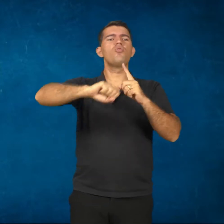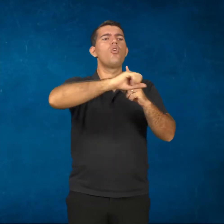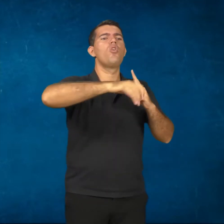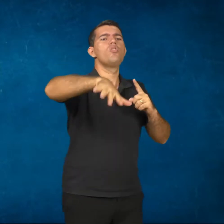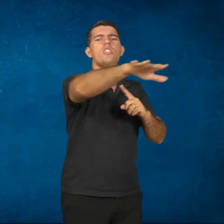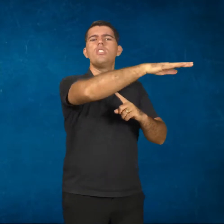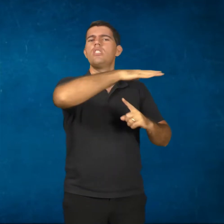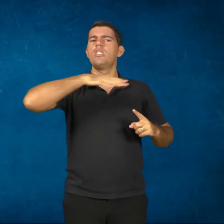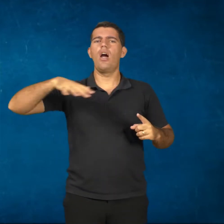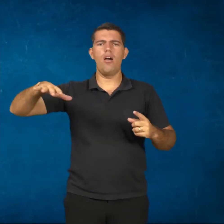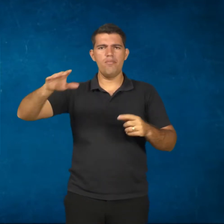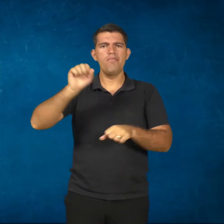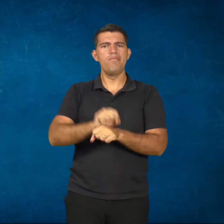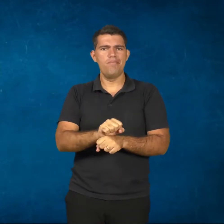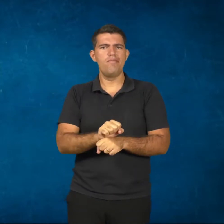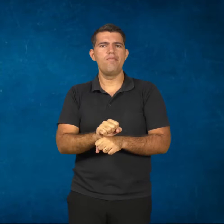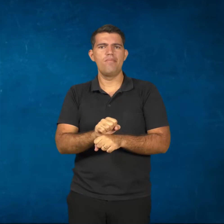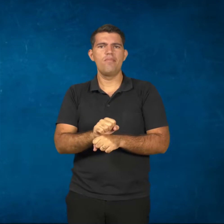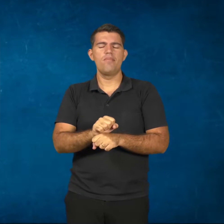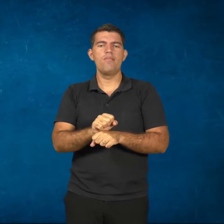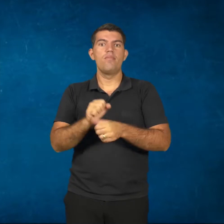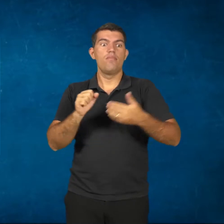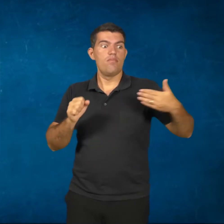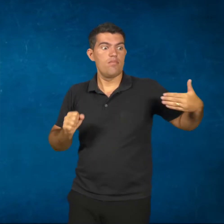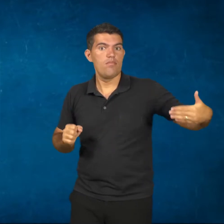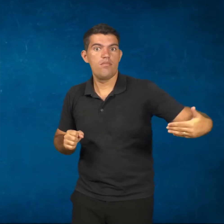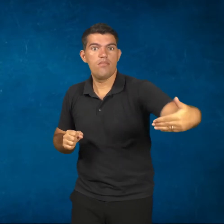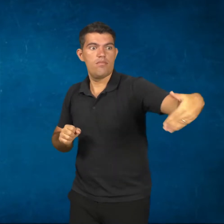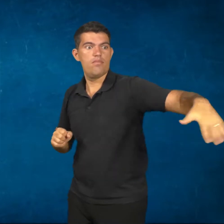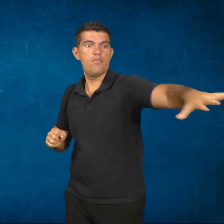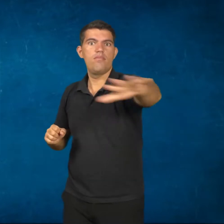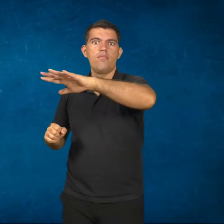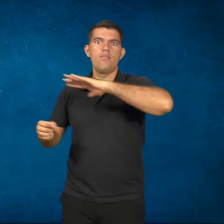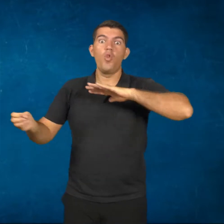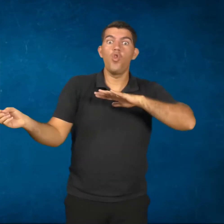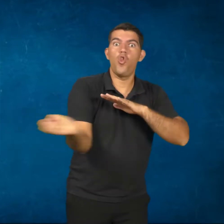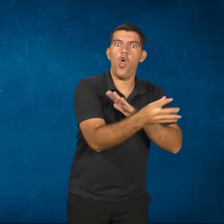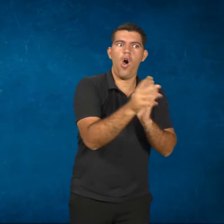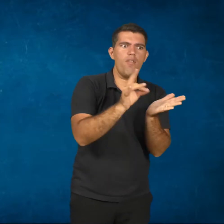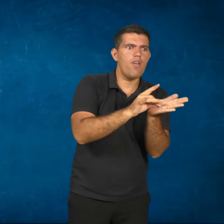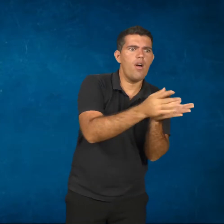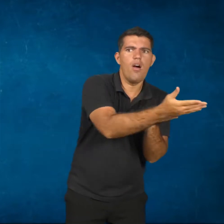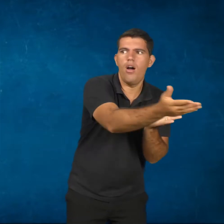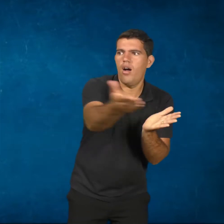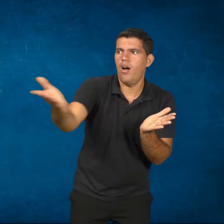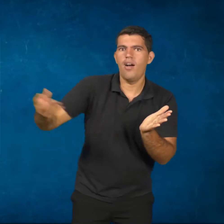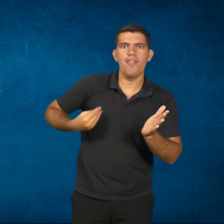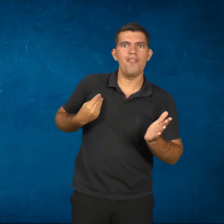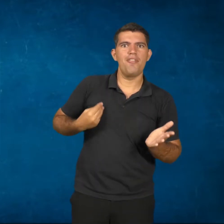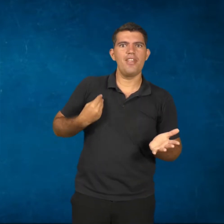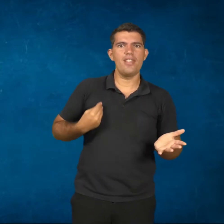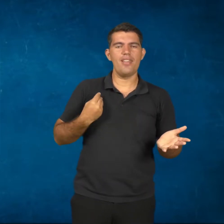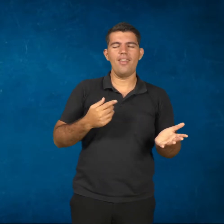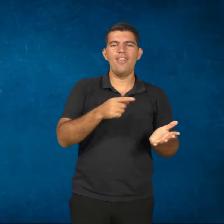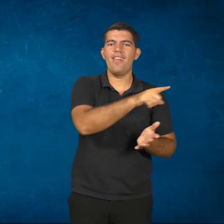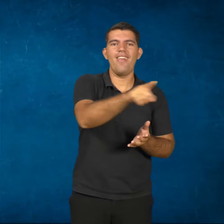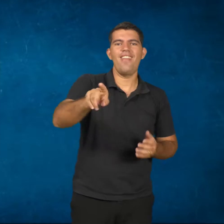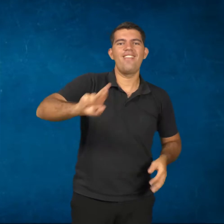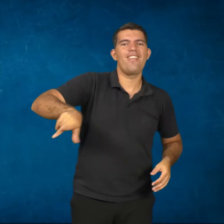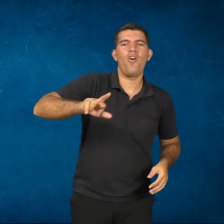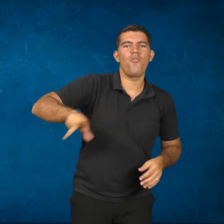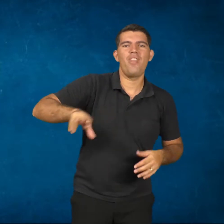geral, né, frente a uma nova realidade, que é uma realidade que não levou